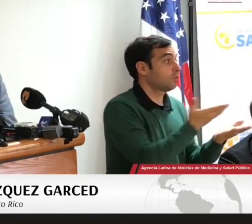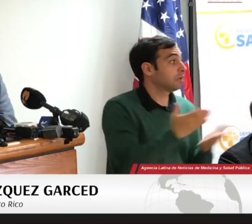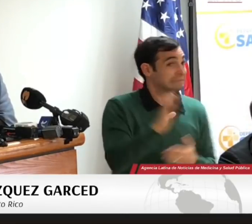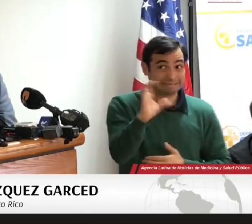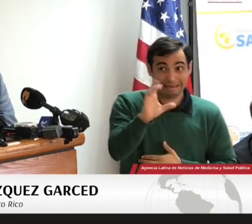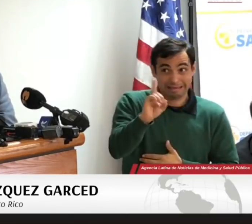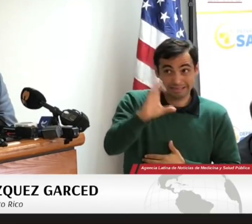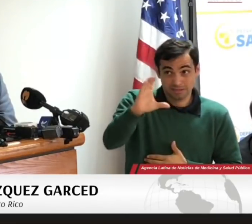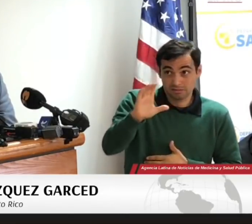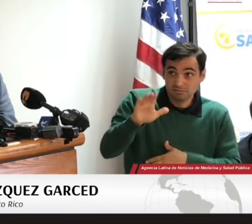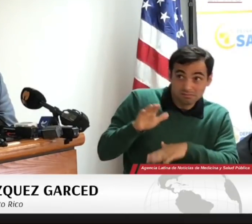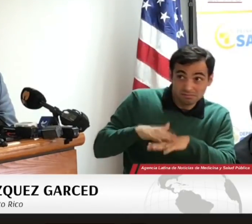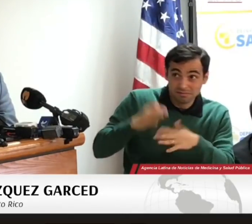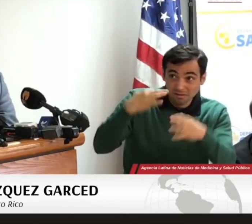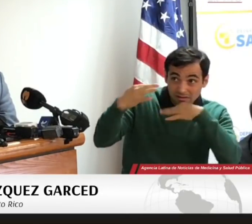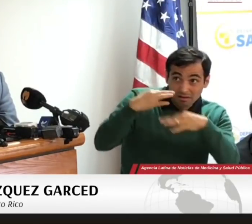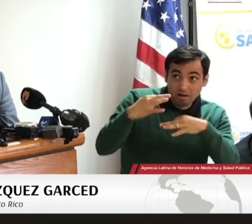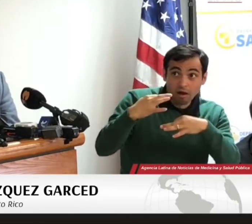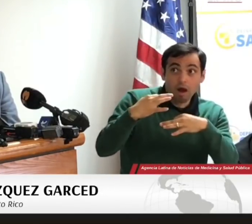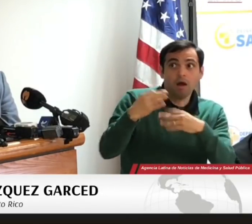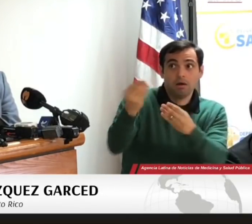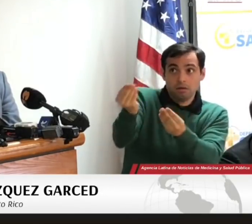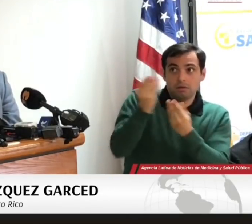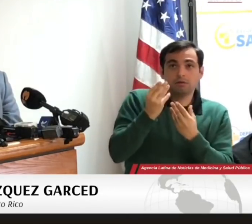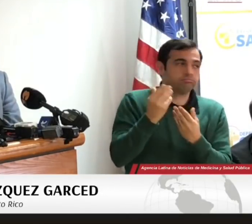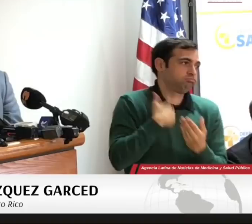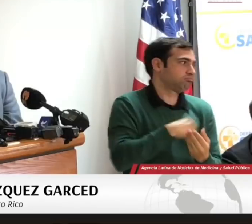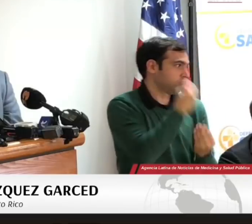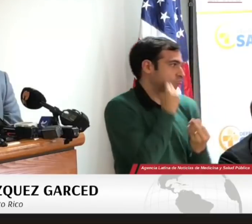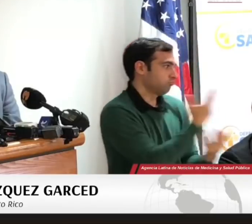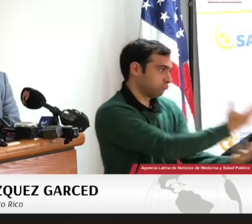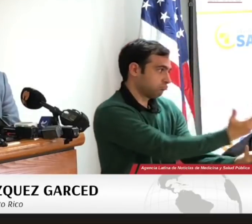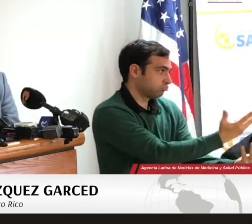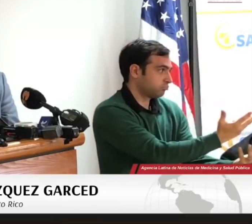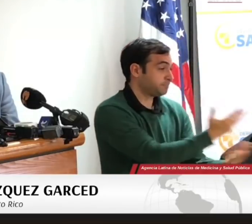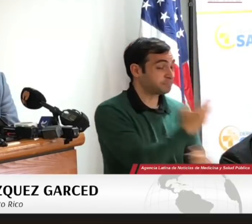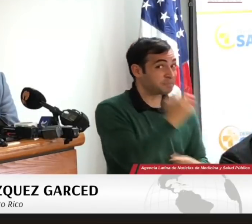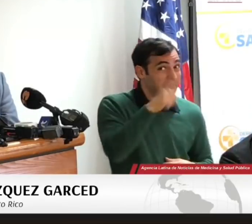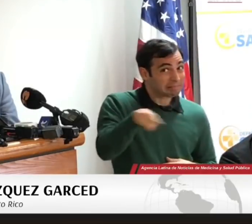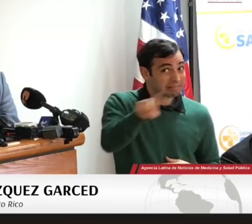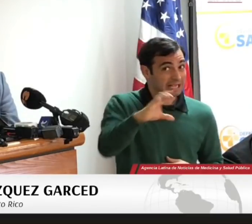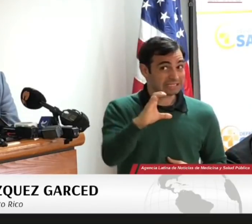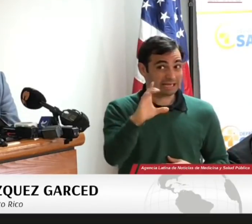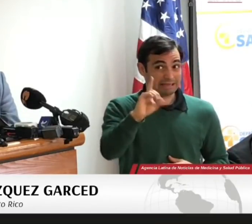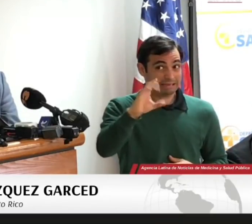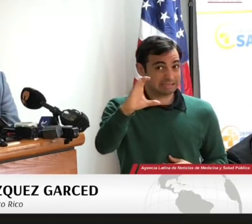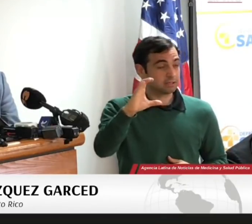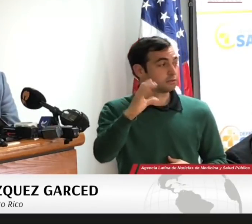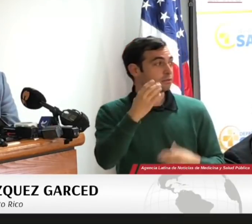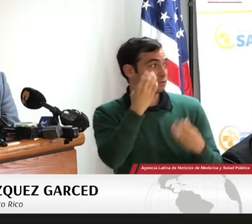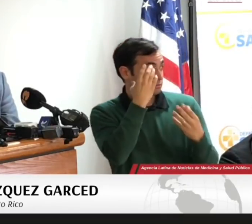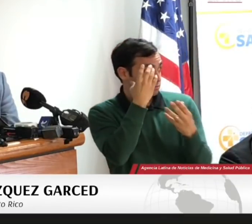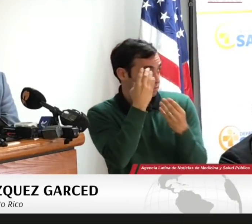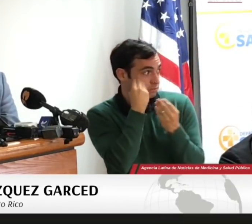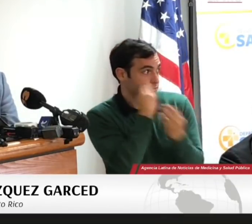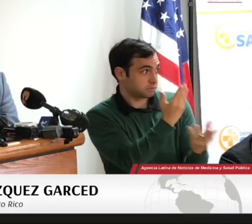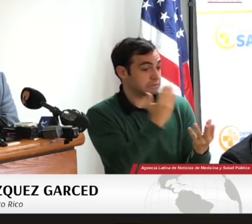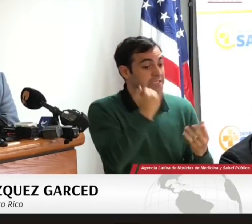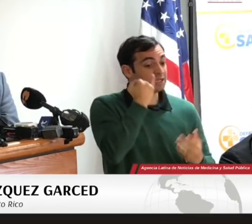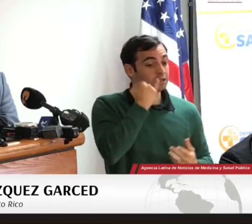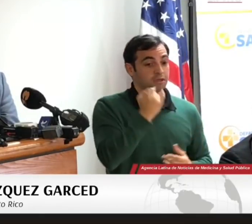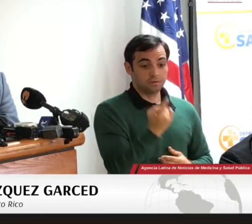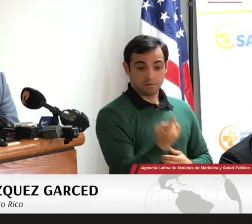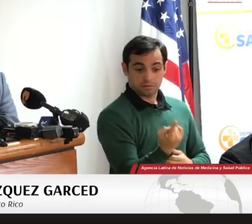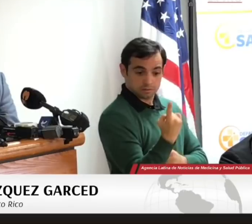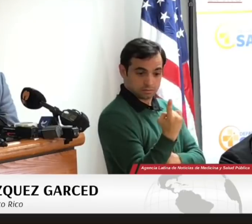CDC, que como yo les expliqué, ellos establecen que cuando una persona está exhibiendo síntomas,